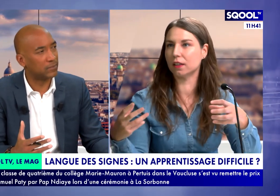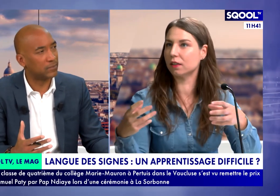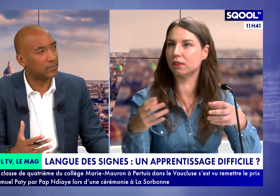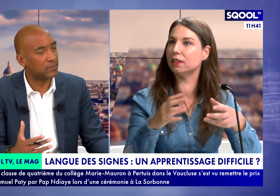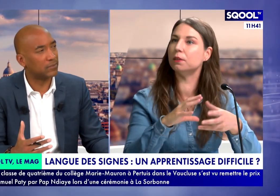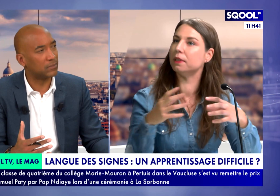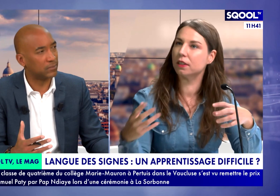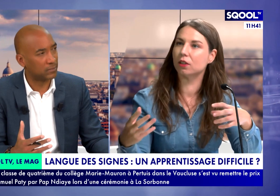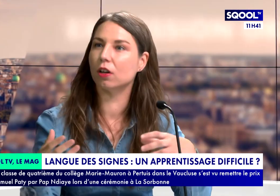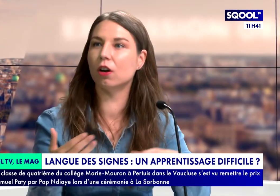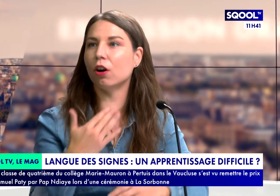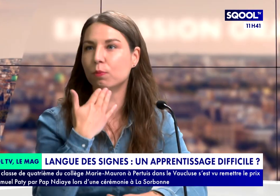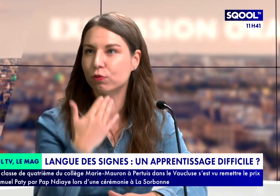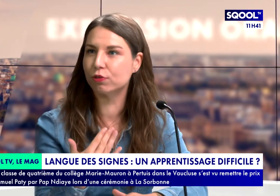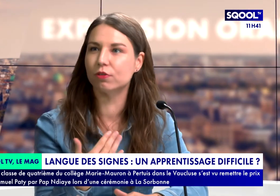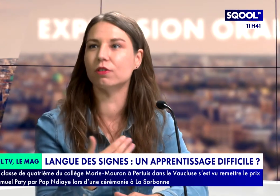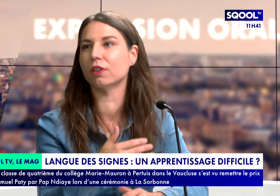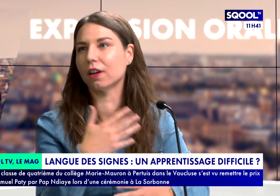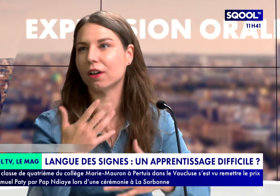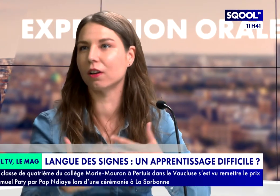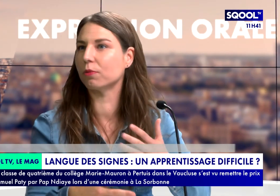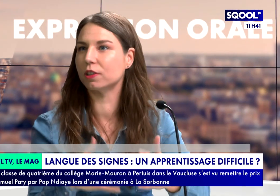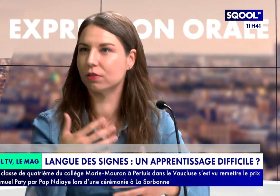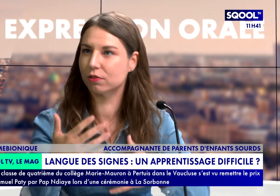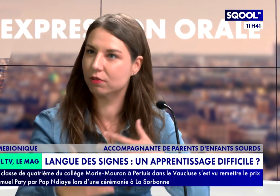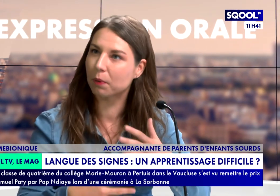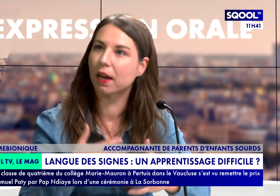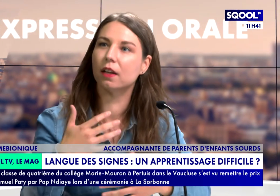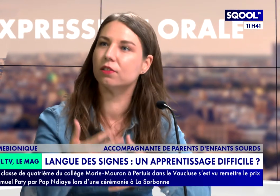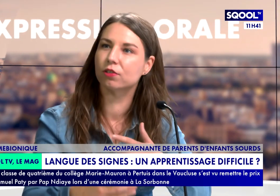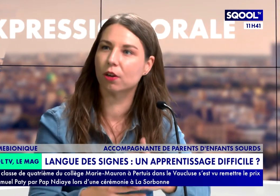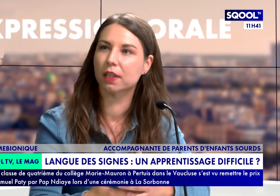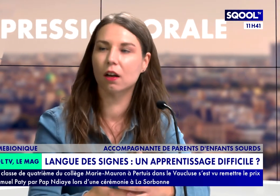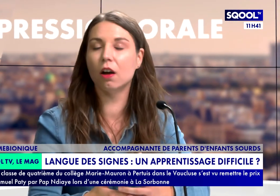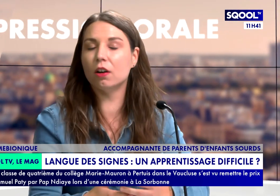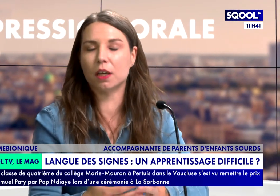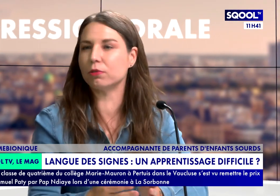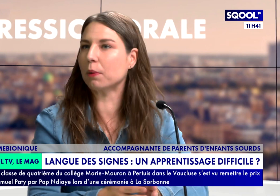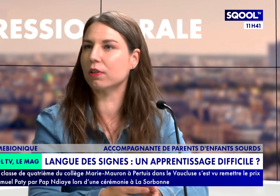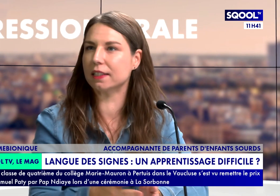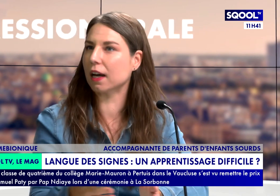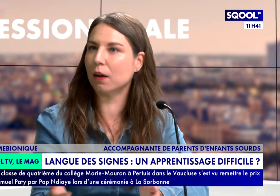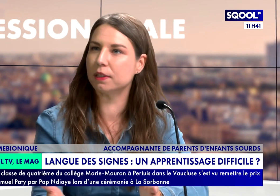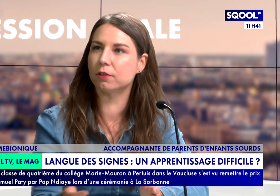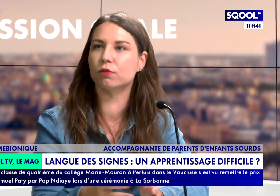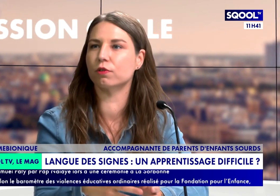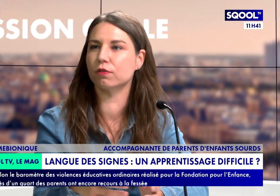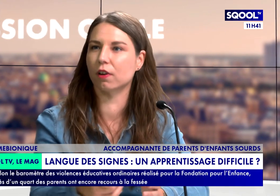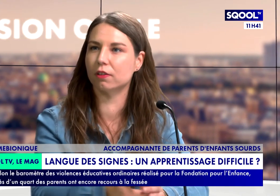typiques, bonjour, comment est-ce que tu t'appelles, des choses comme ça. Ça peut s'apprendre assez rapidement en fonction des